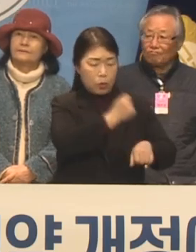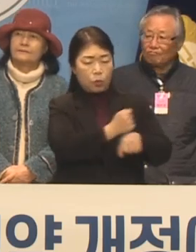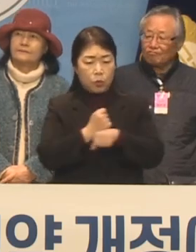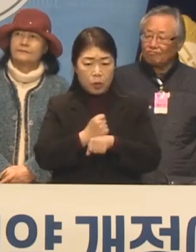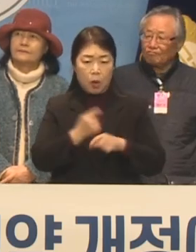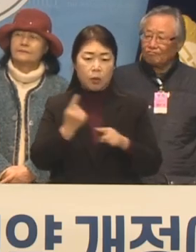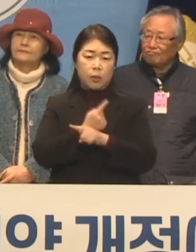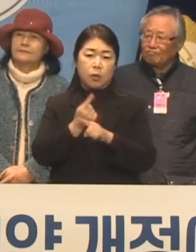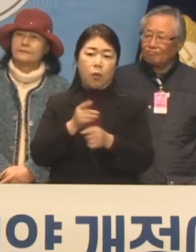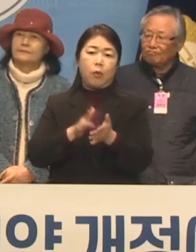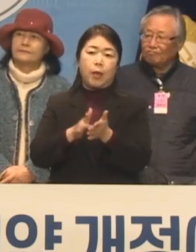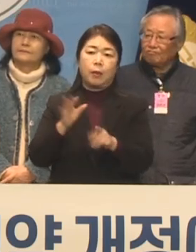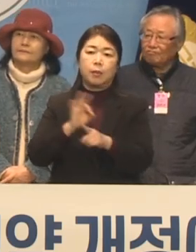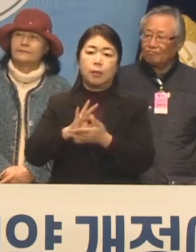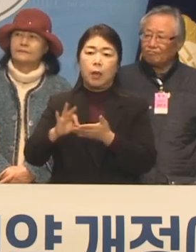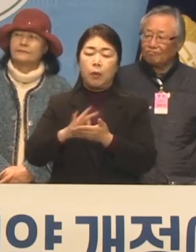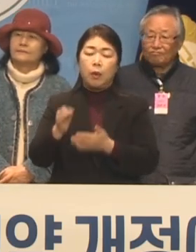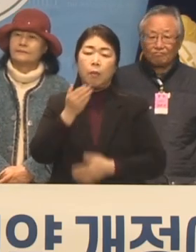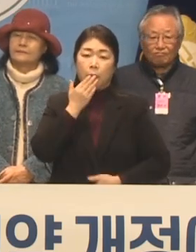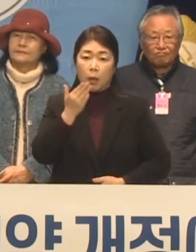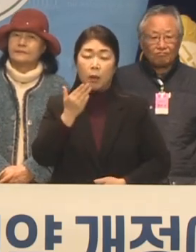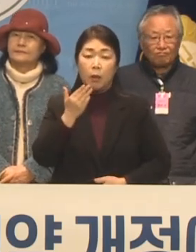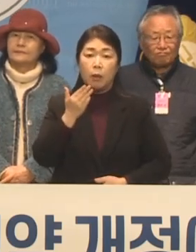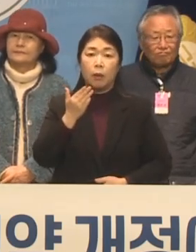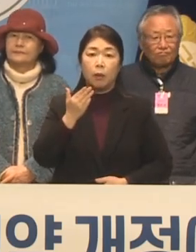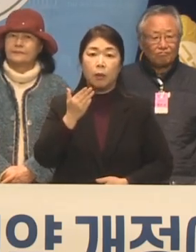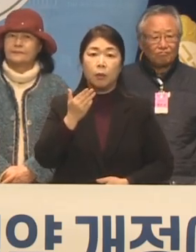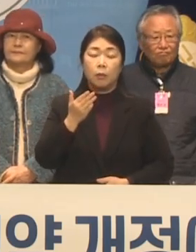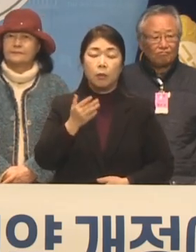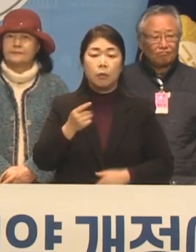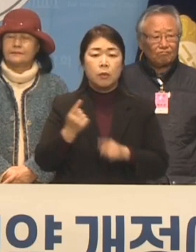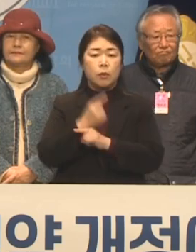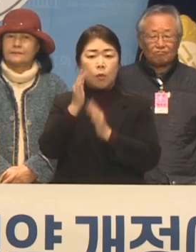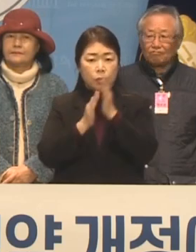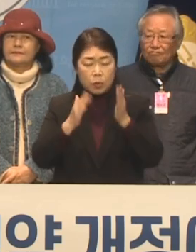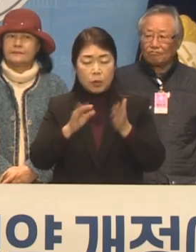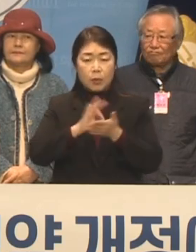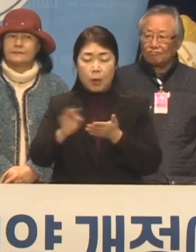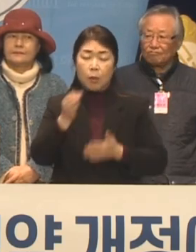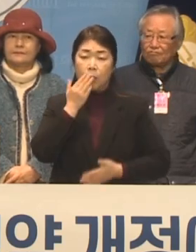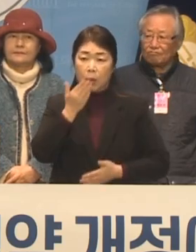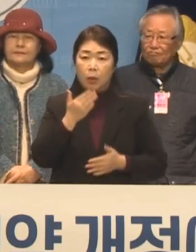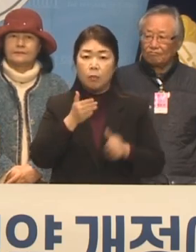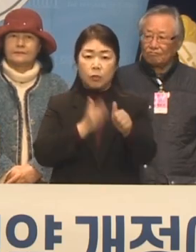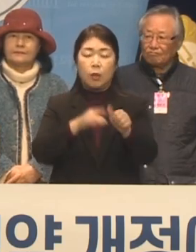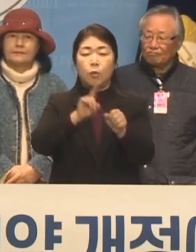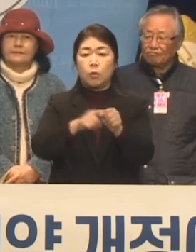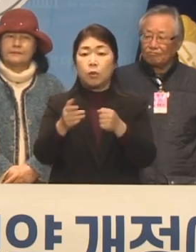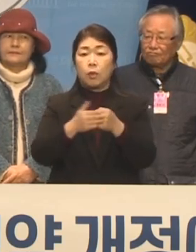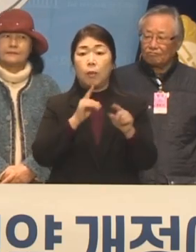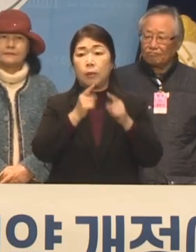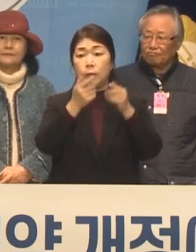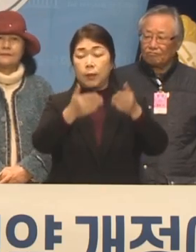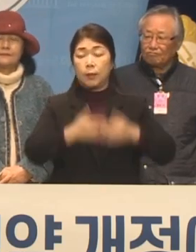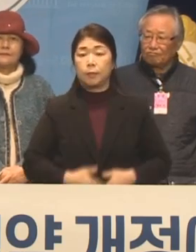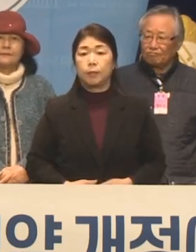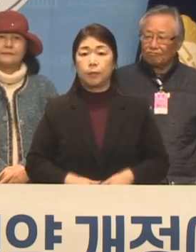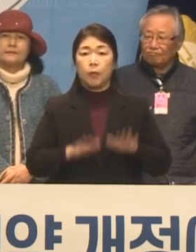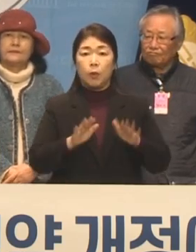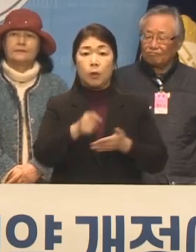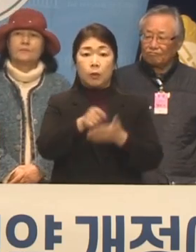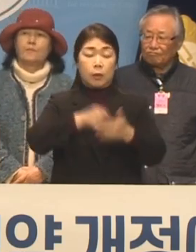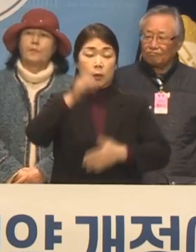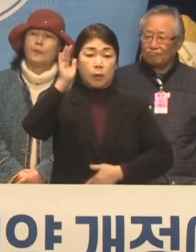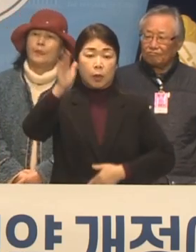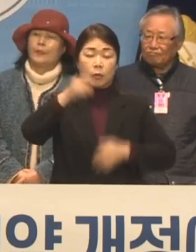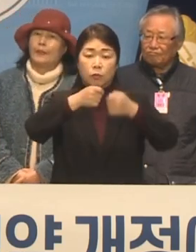있도록 그런 권고를 하는 그런 기자회견을 오늘 갖게 된 것입니다. 오늘